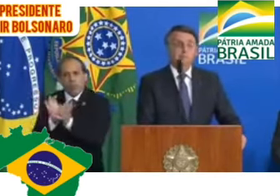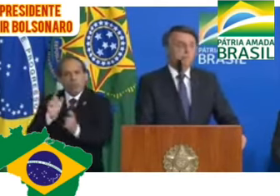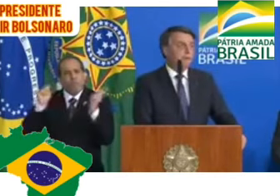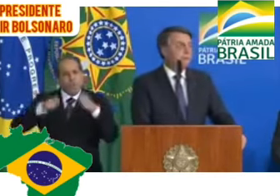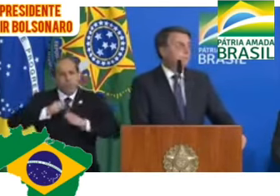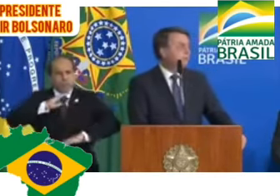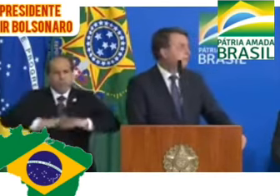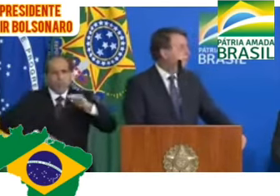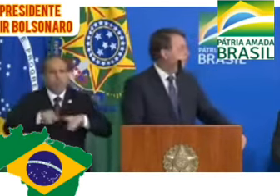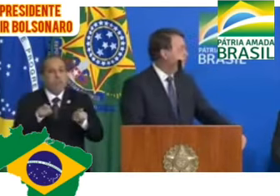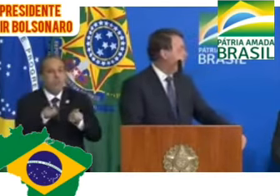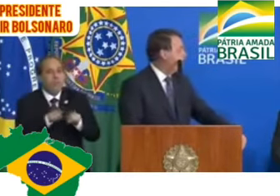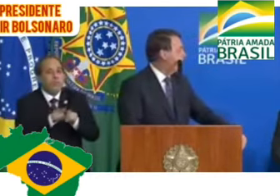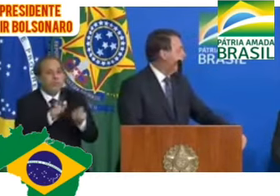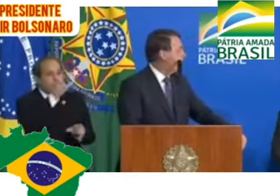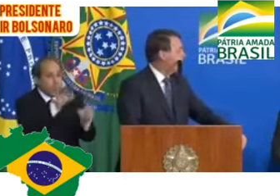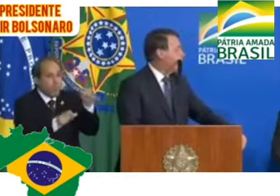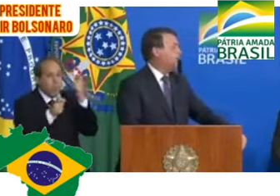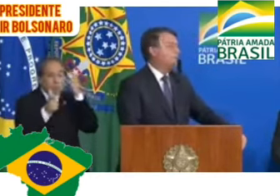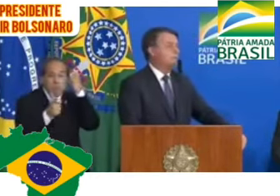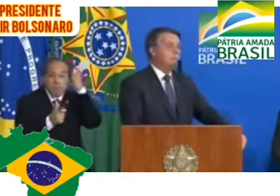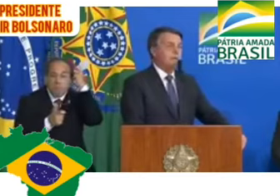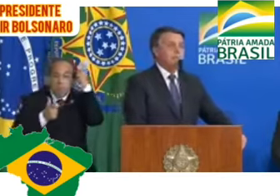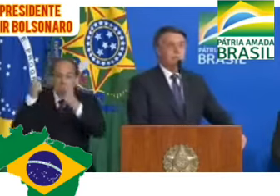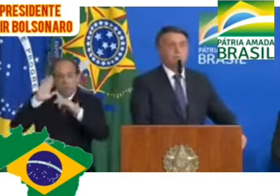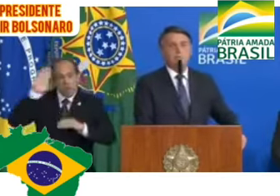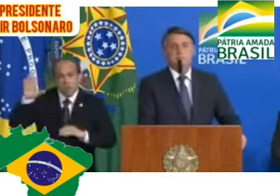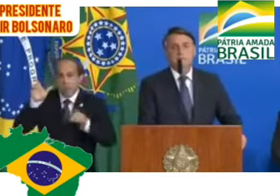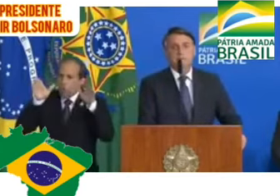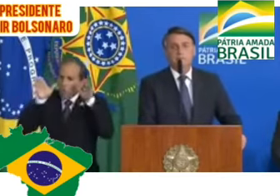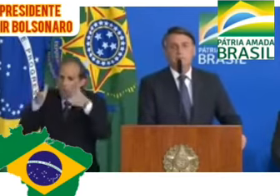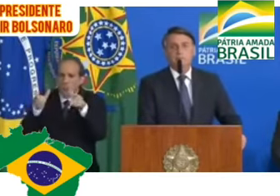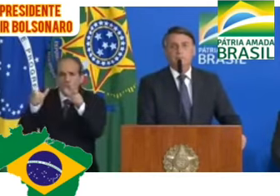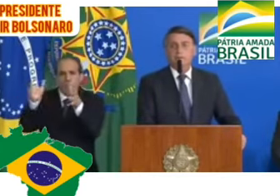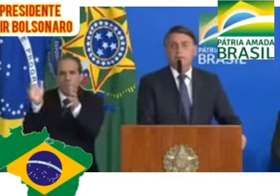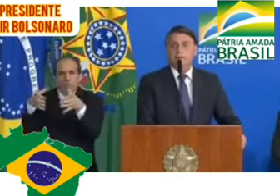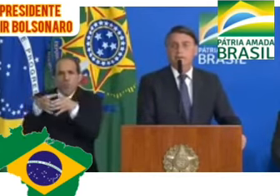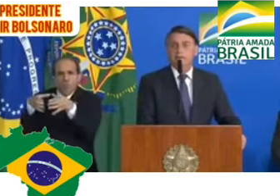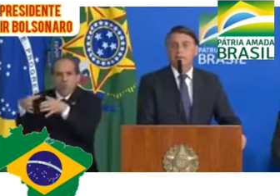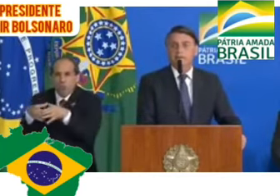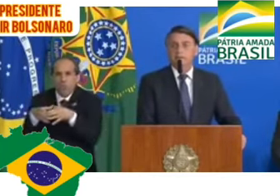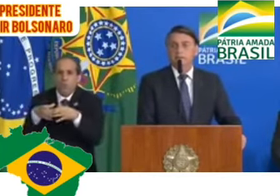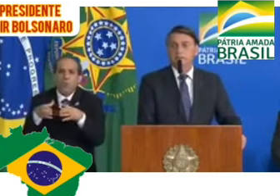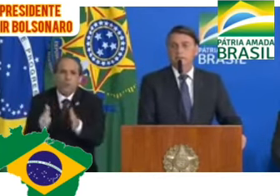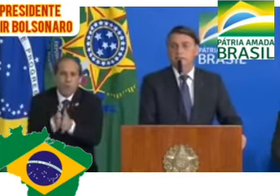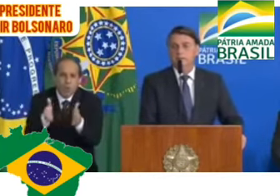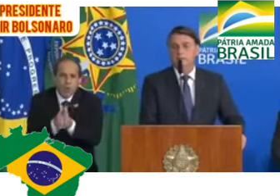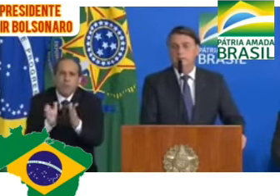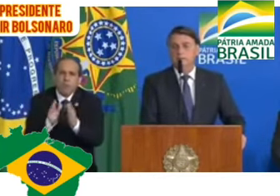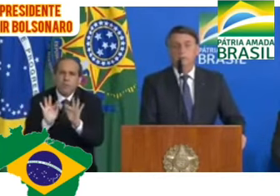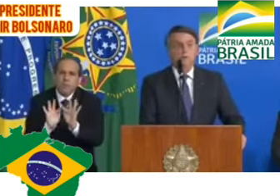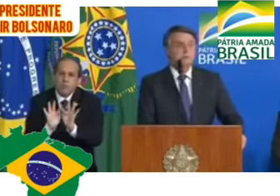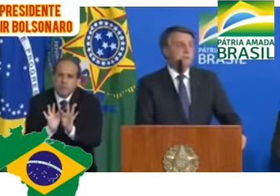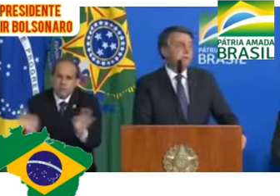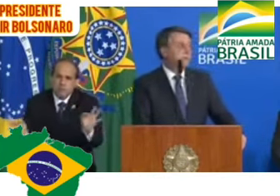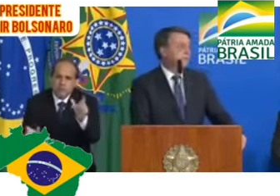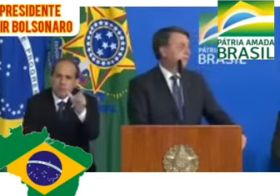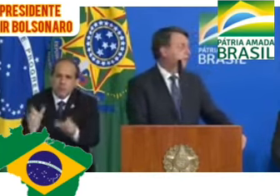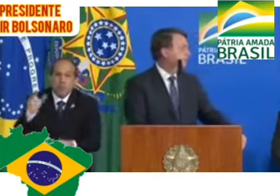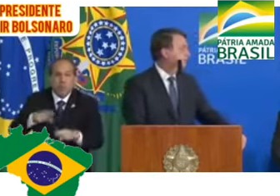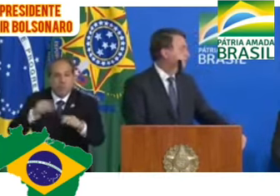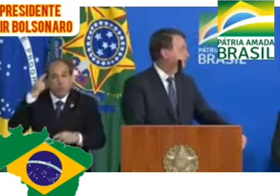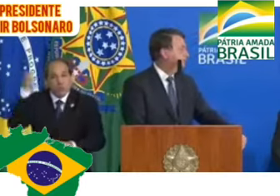tem gente preocupada, em especial com os mais pobres, os mais humildes. Quando apareceu a ideia, então, do